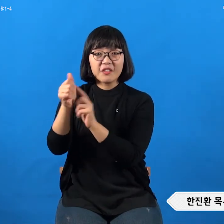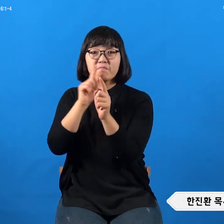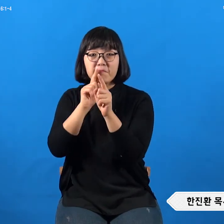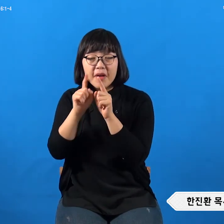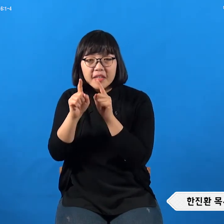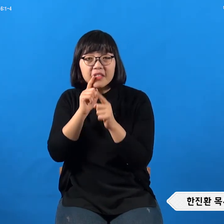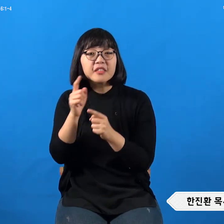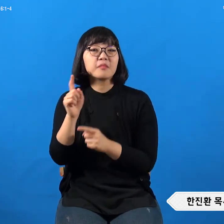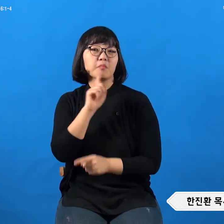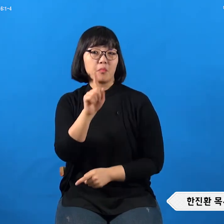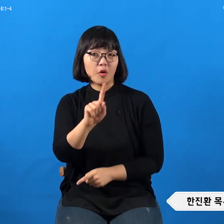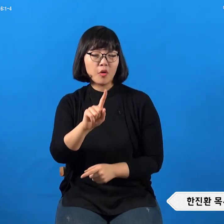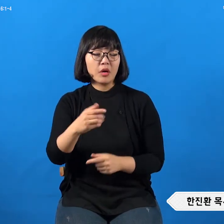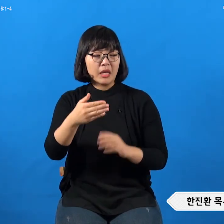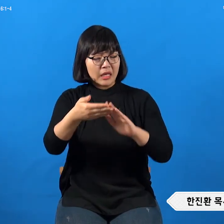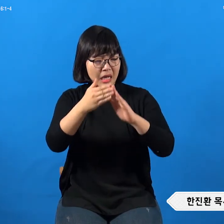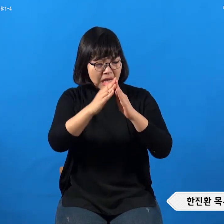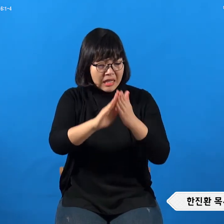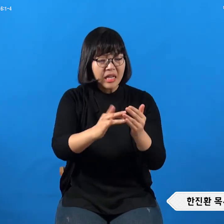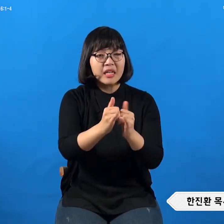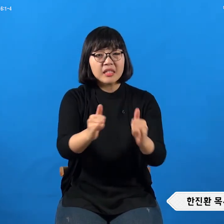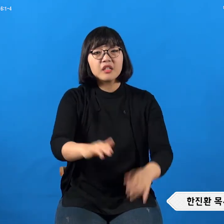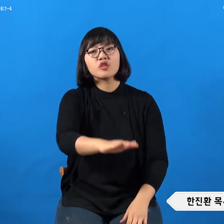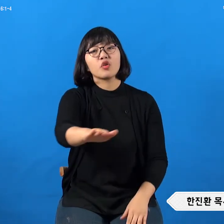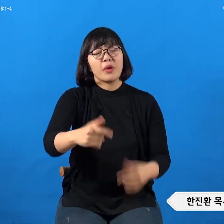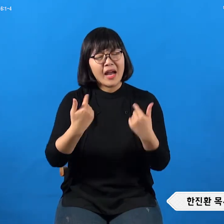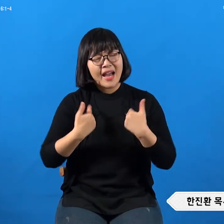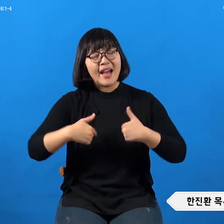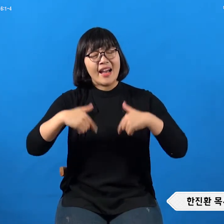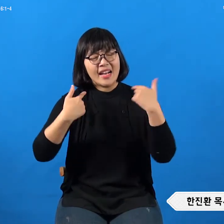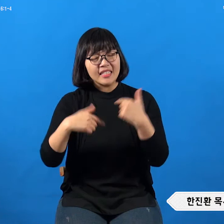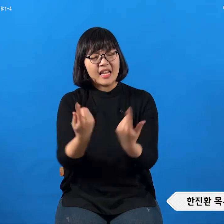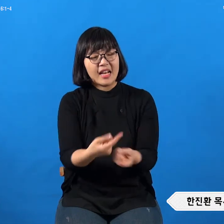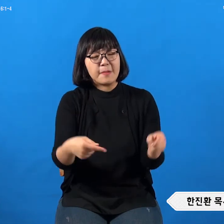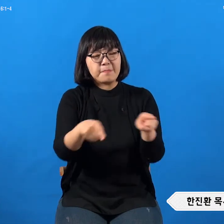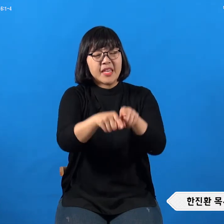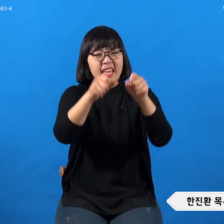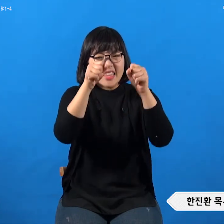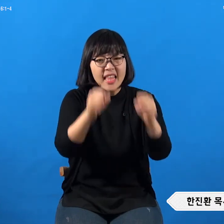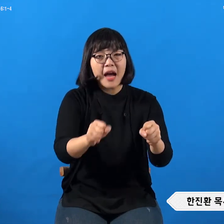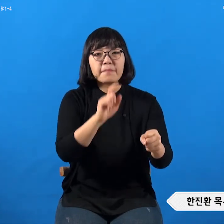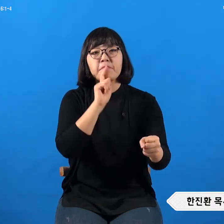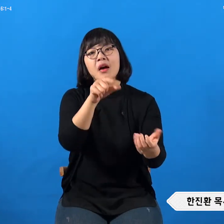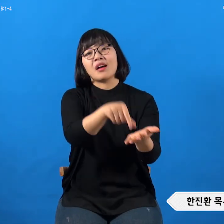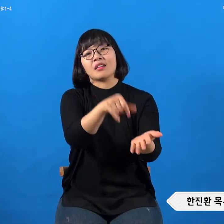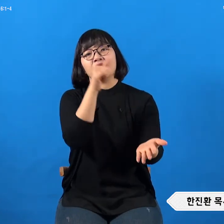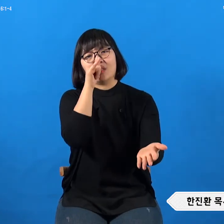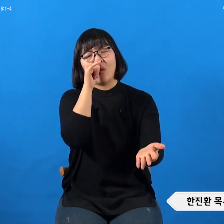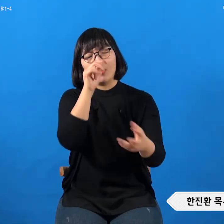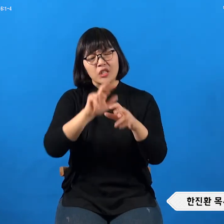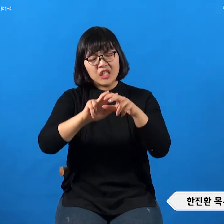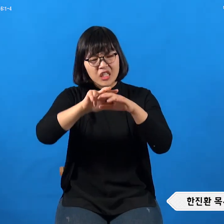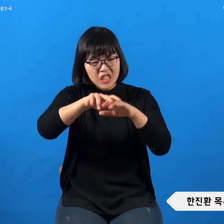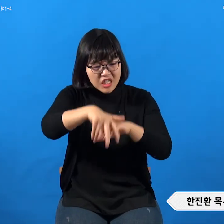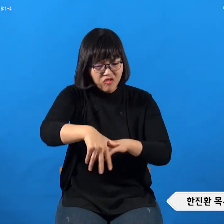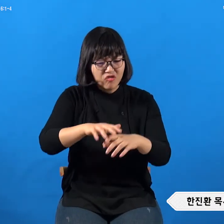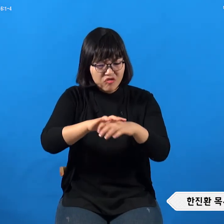너희와 함께 있다, 그렇게 말씀했습니다. 이 지구가 존재하는 한 가난한 사람들은 늘